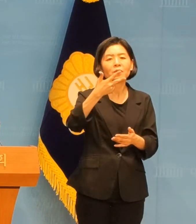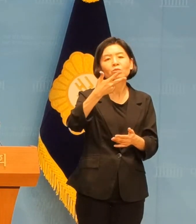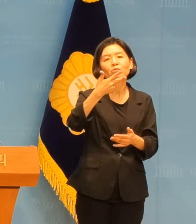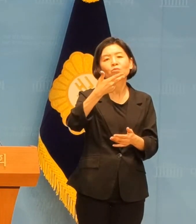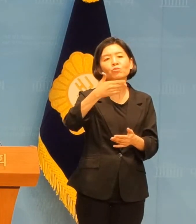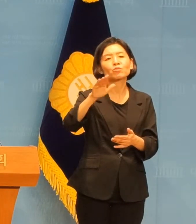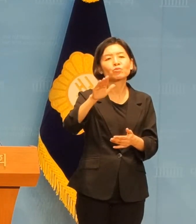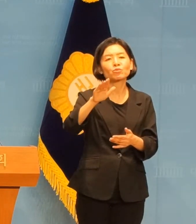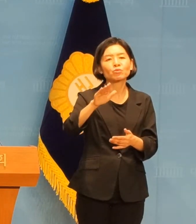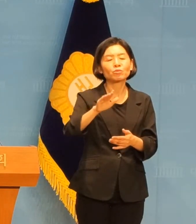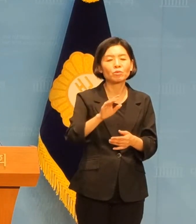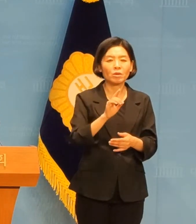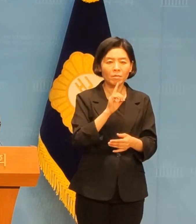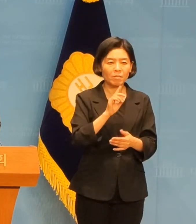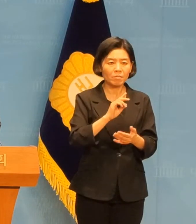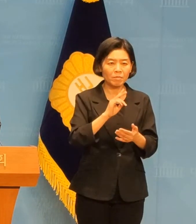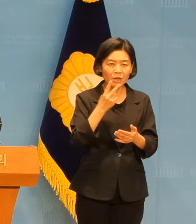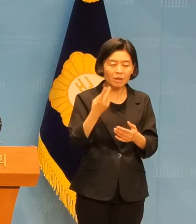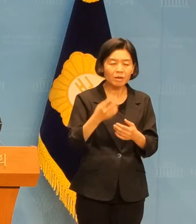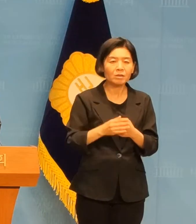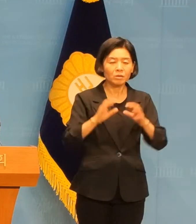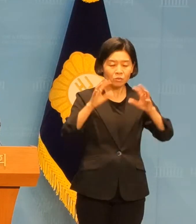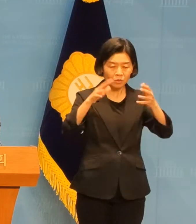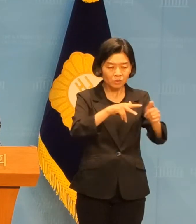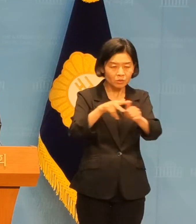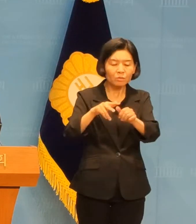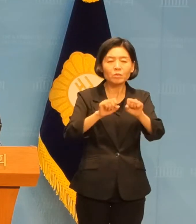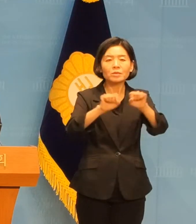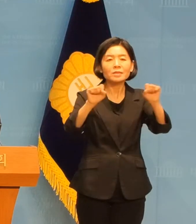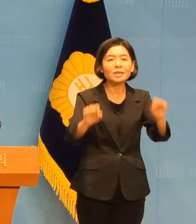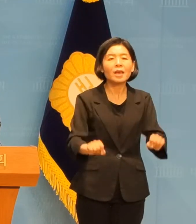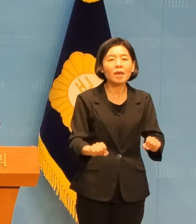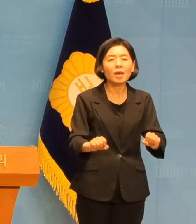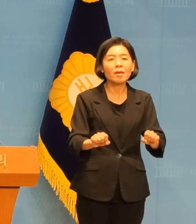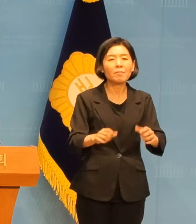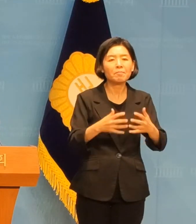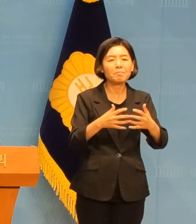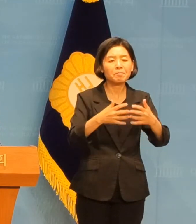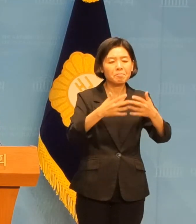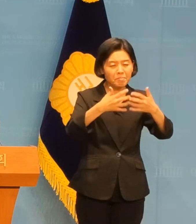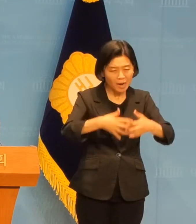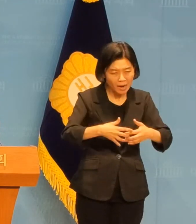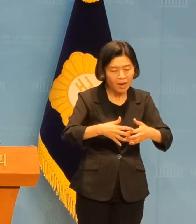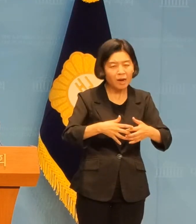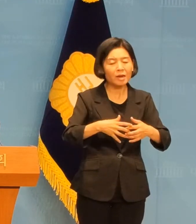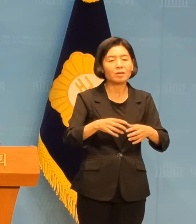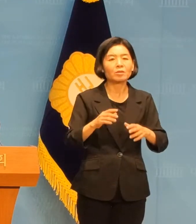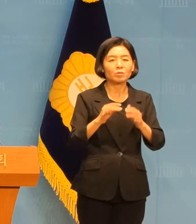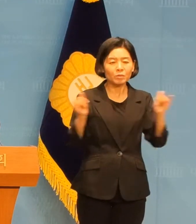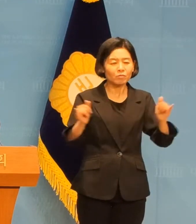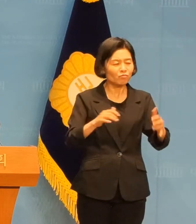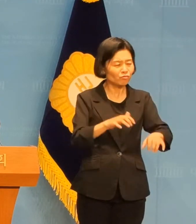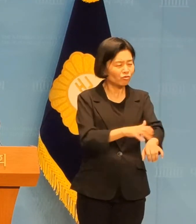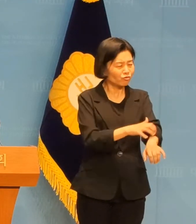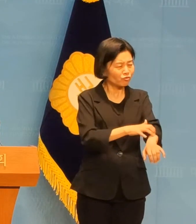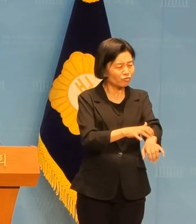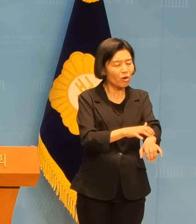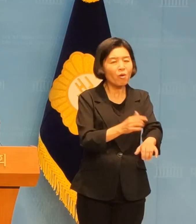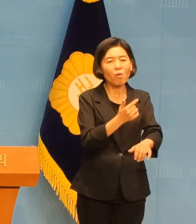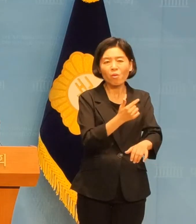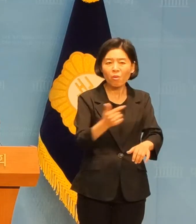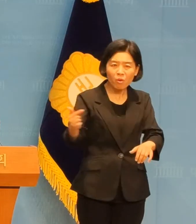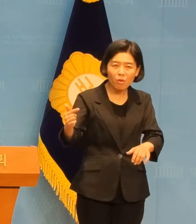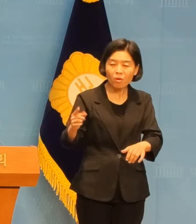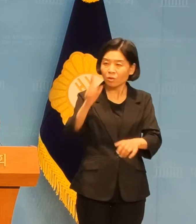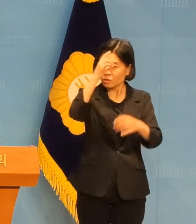말을 바꾸었습니다. 국가적 정보 시스템이 마비되고 국민 생활에 큰 불편이 초래됐지만